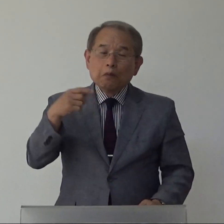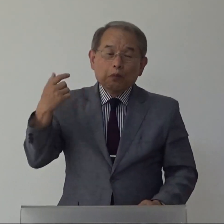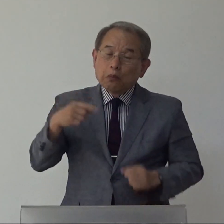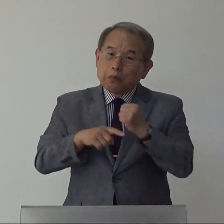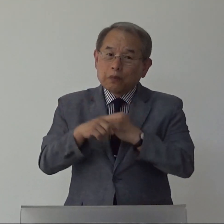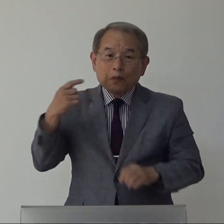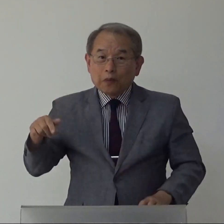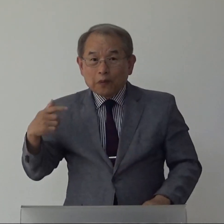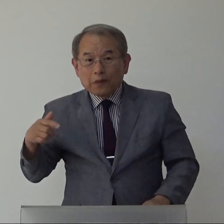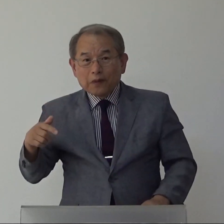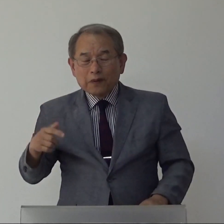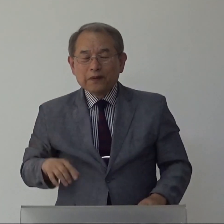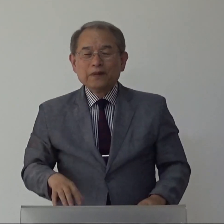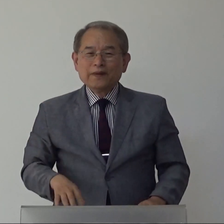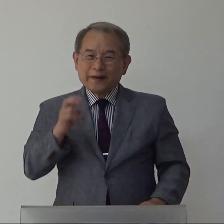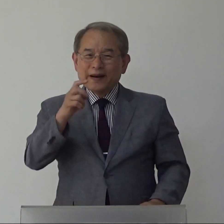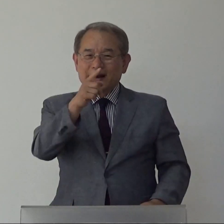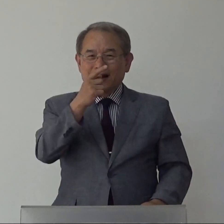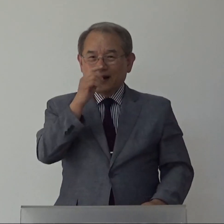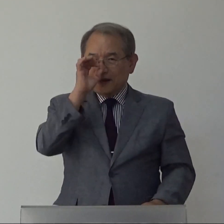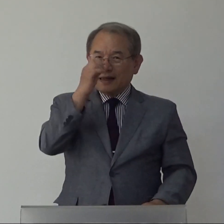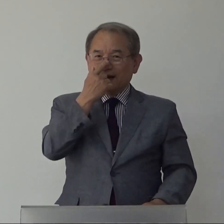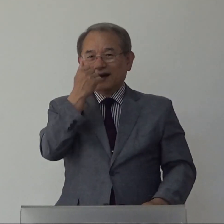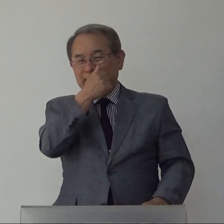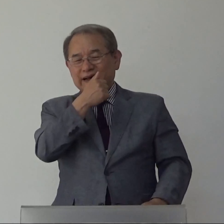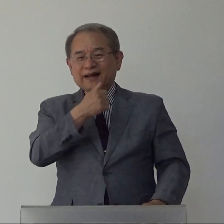2 더하기 2는 4인데요.